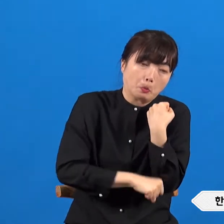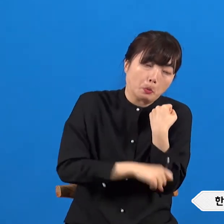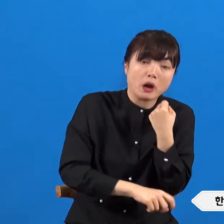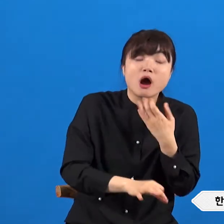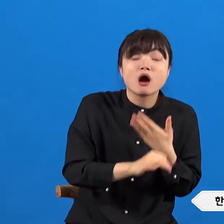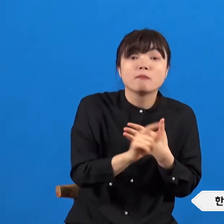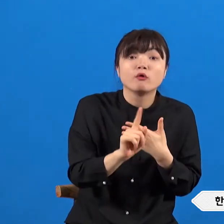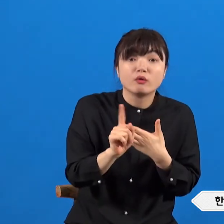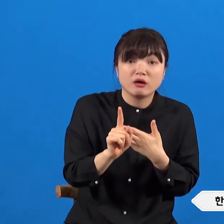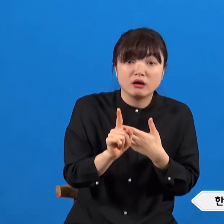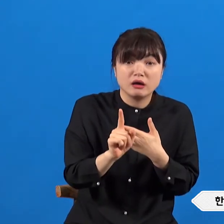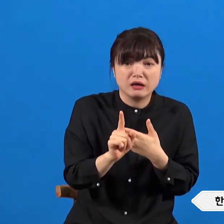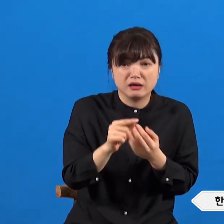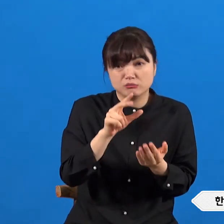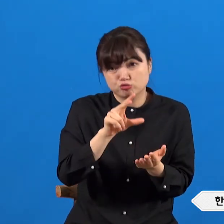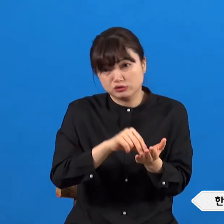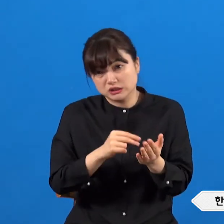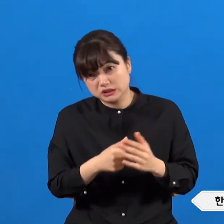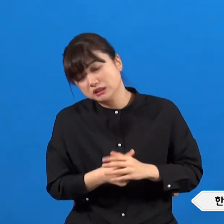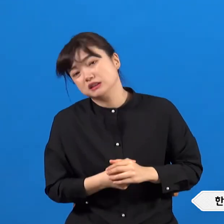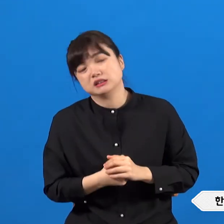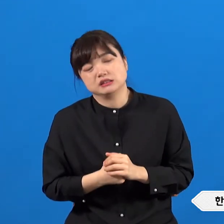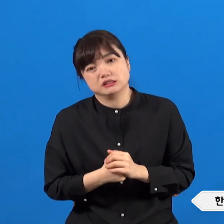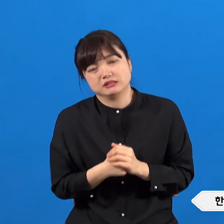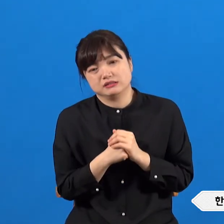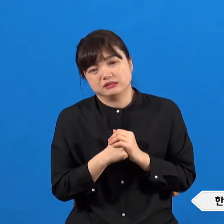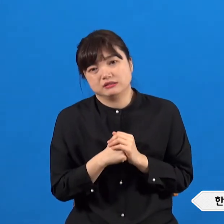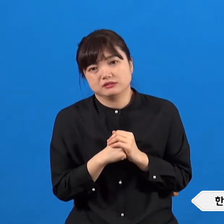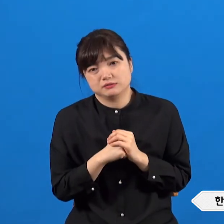떼버리면 그건 아니지 않습니까?